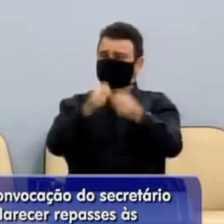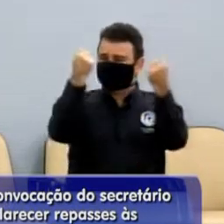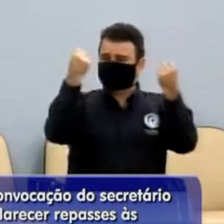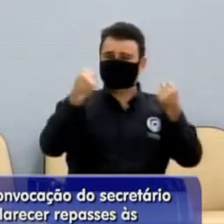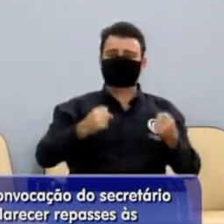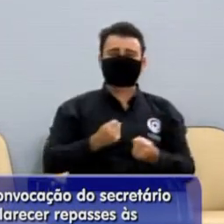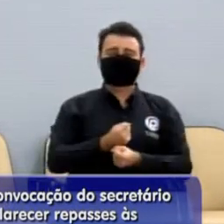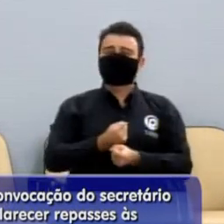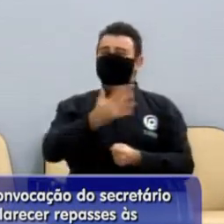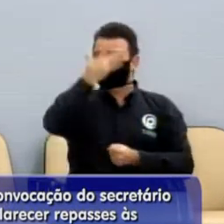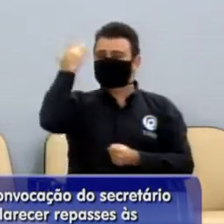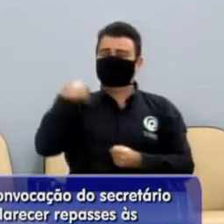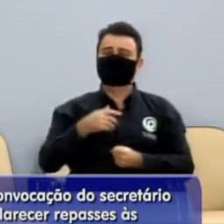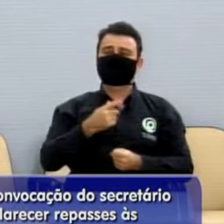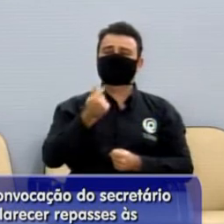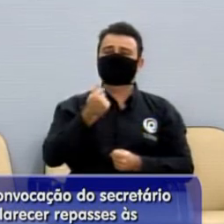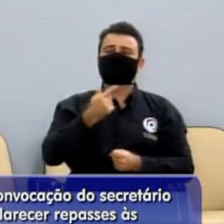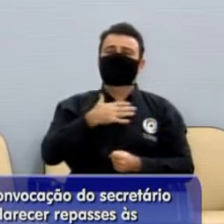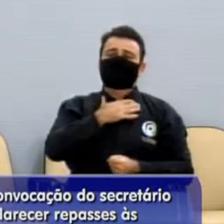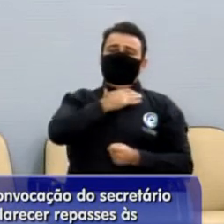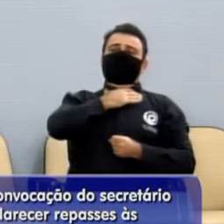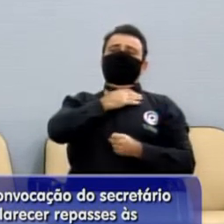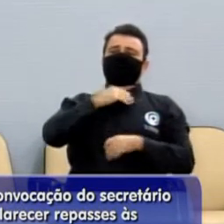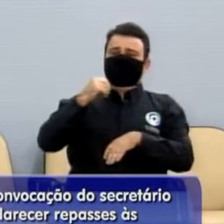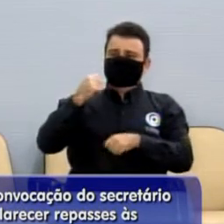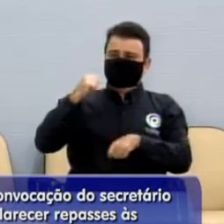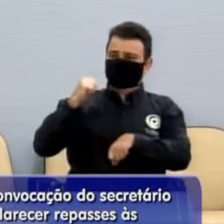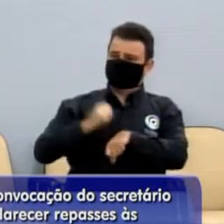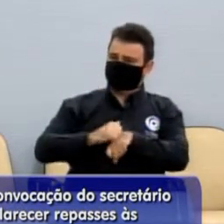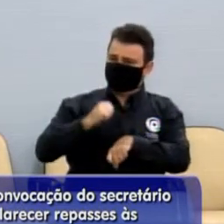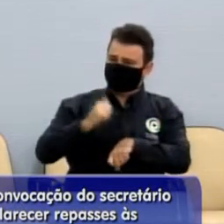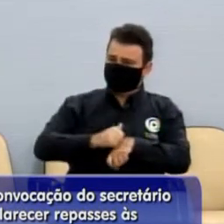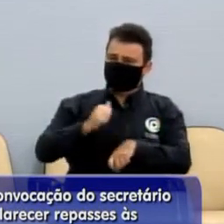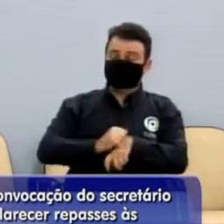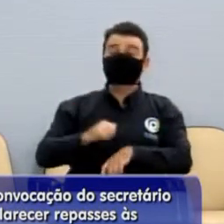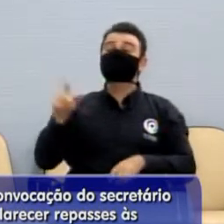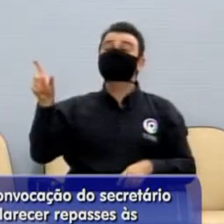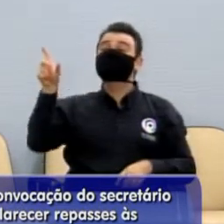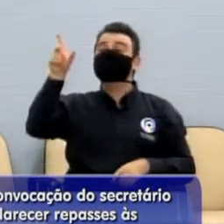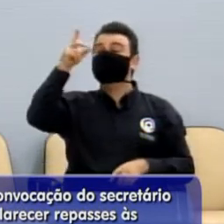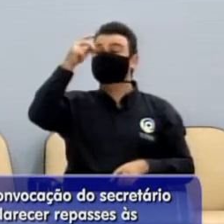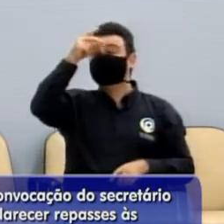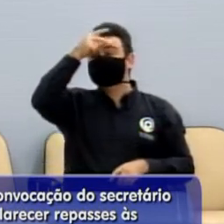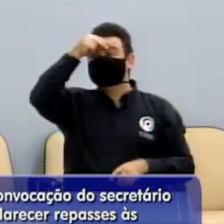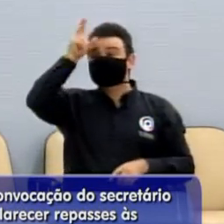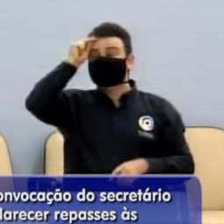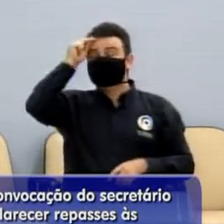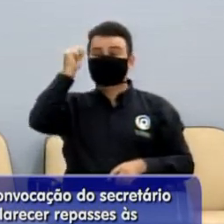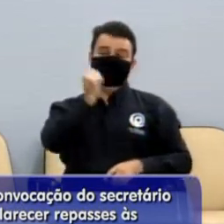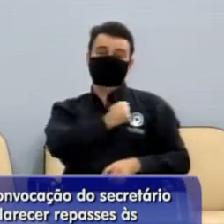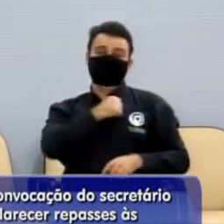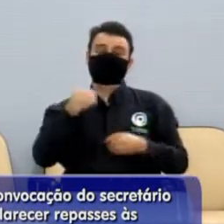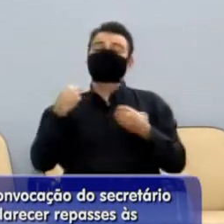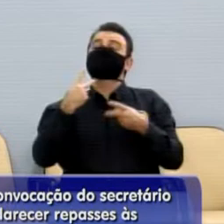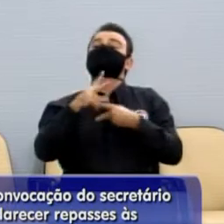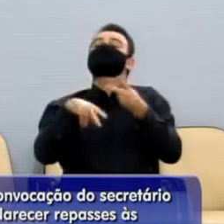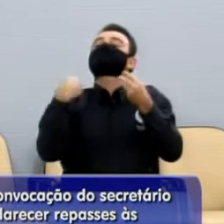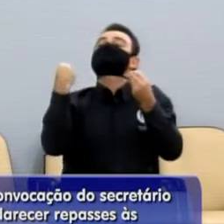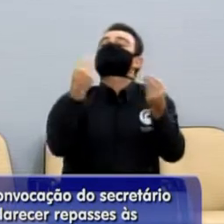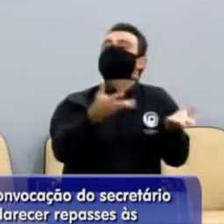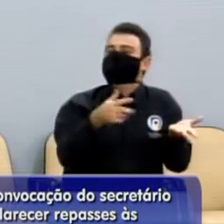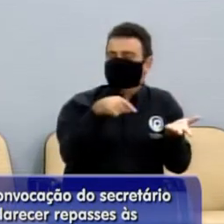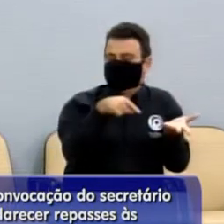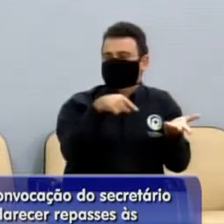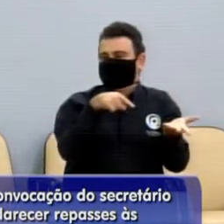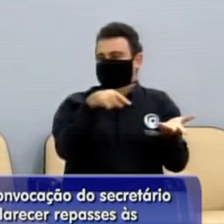desempregadas, empobrecidas. O prefeito vai dar um presente de Natal de quase 30 milhões,